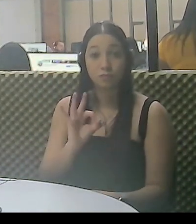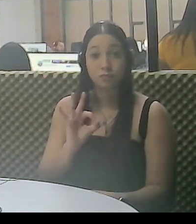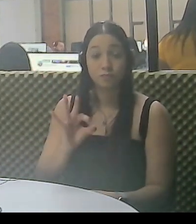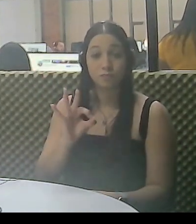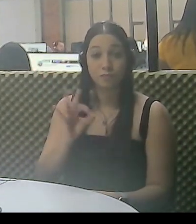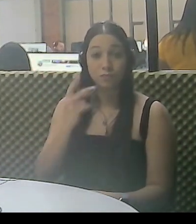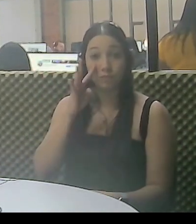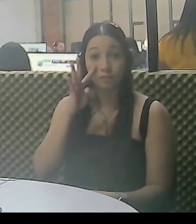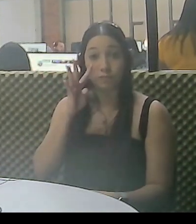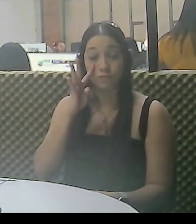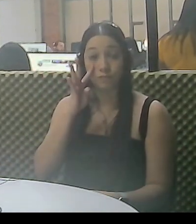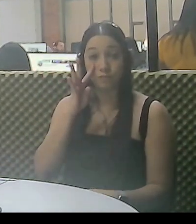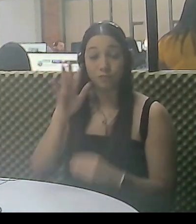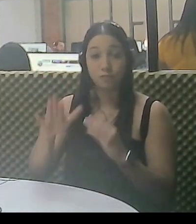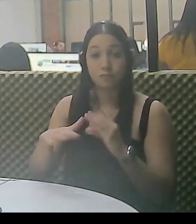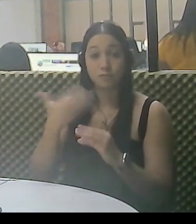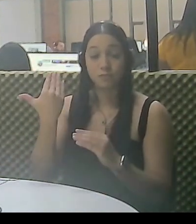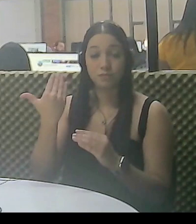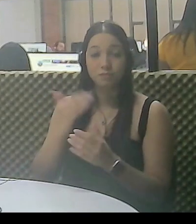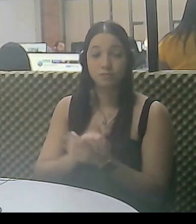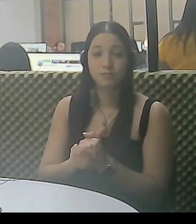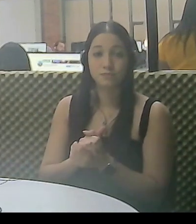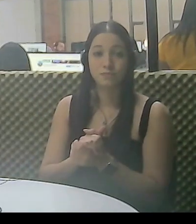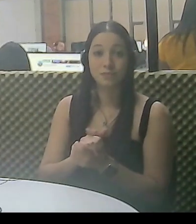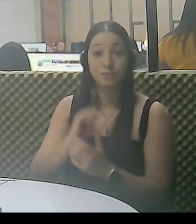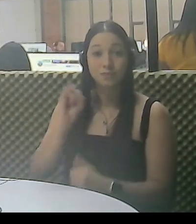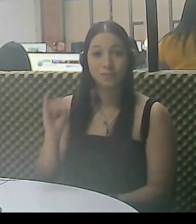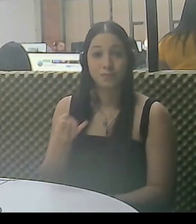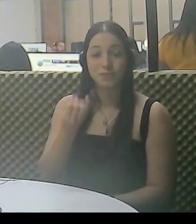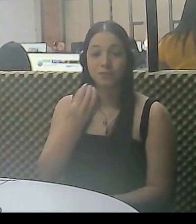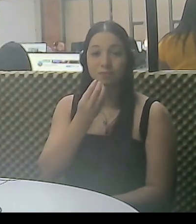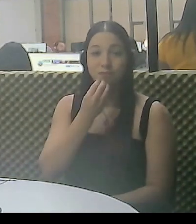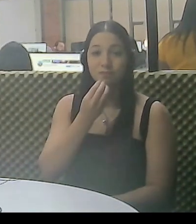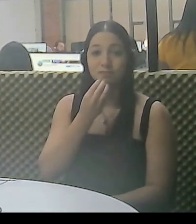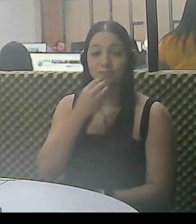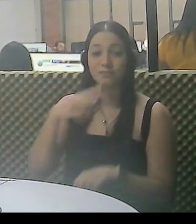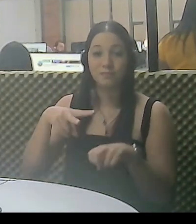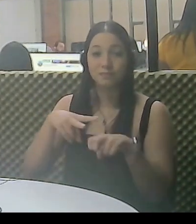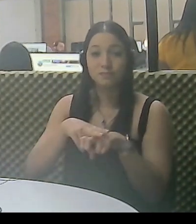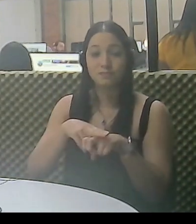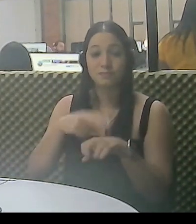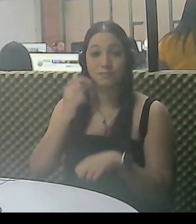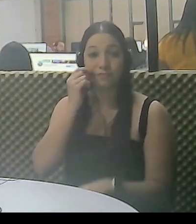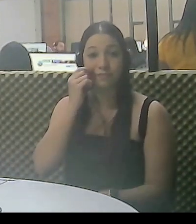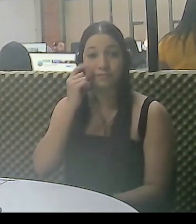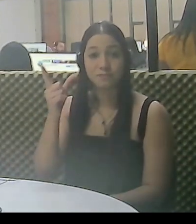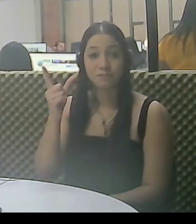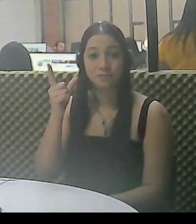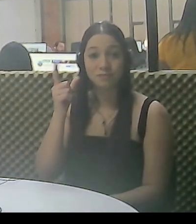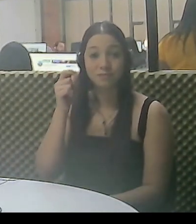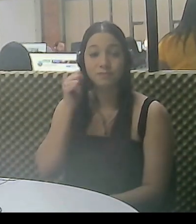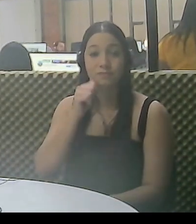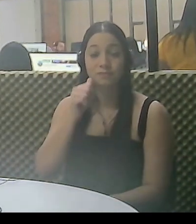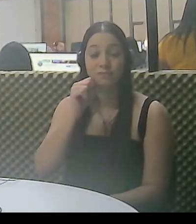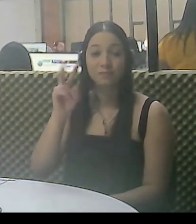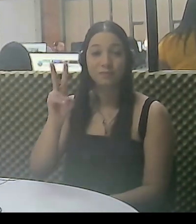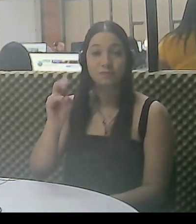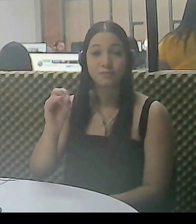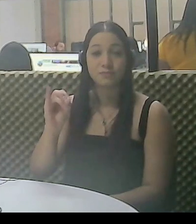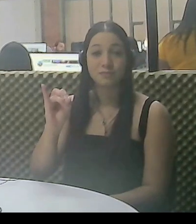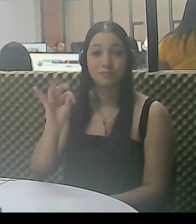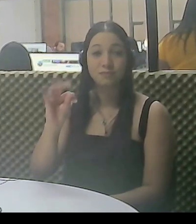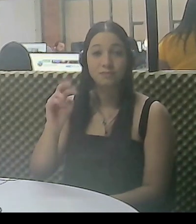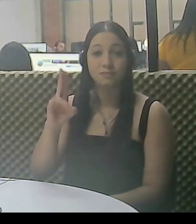às notificações recebidas. Quem aproveitou a oportunidade para castrar seus gatos foi a modelista Vitória